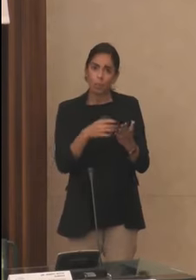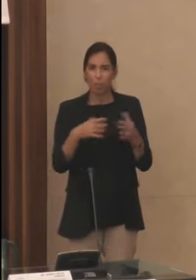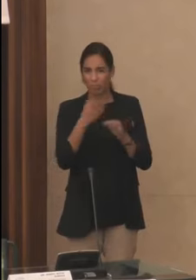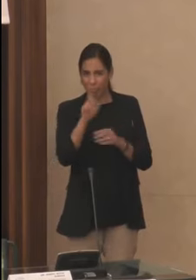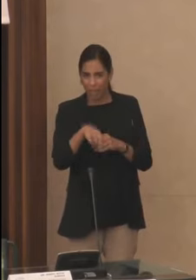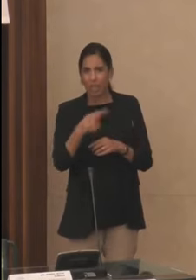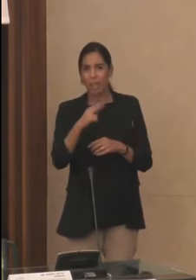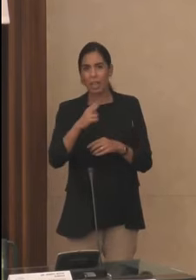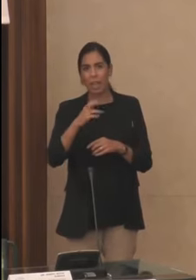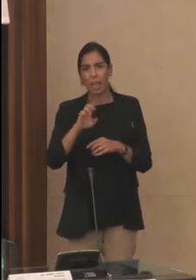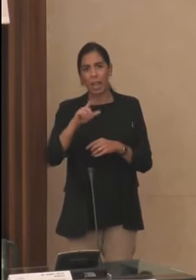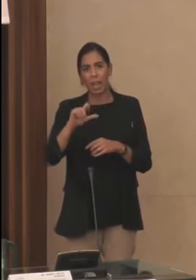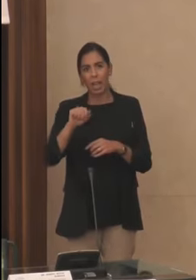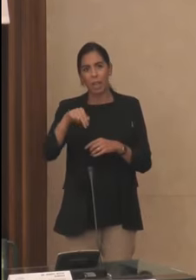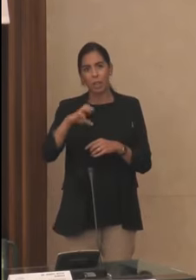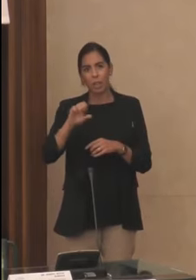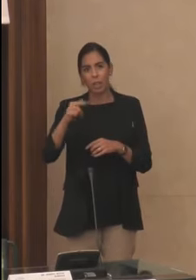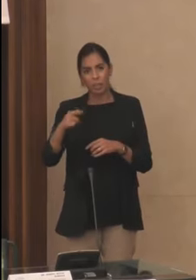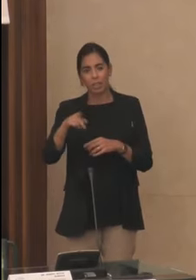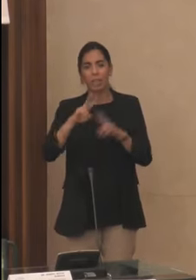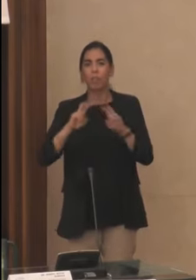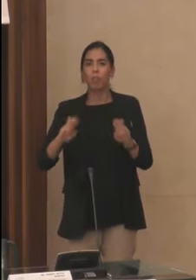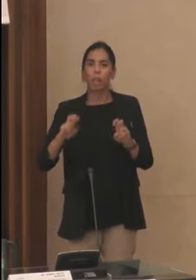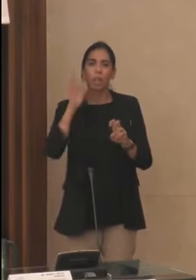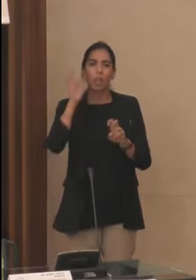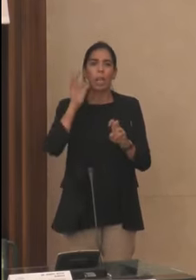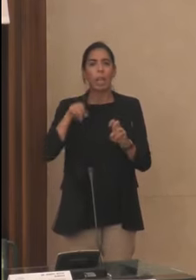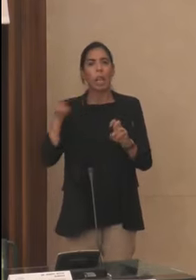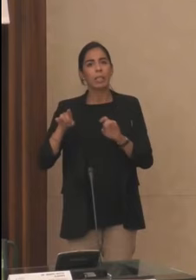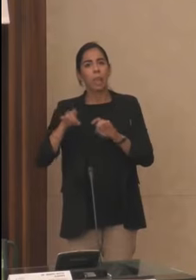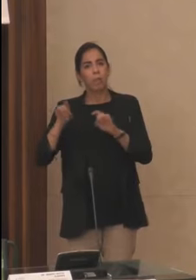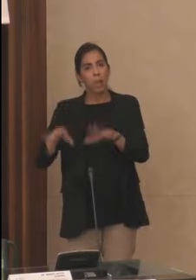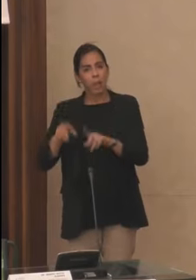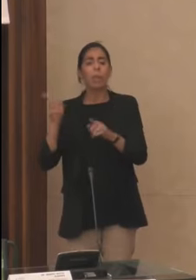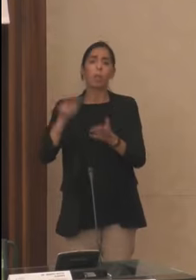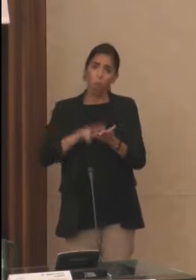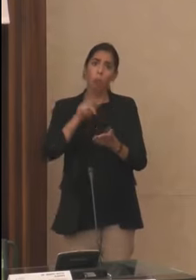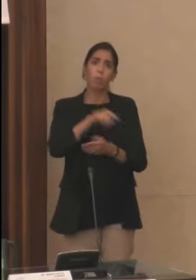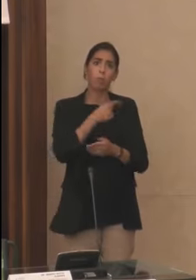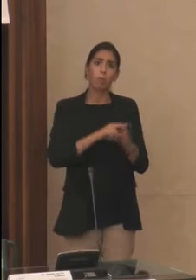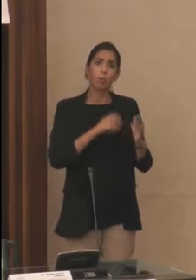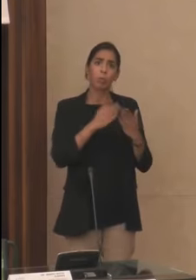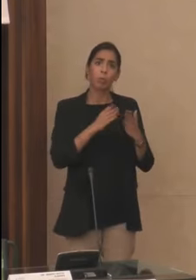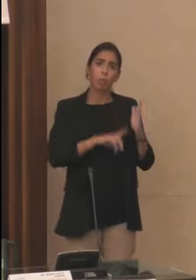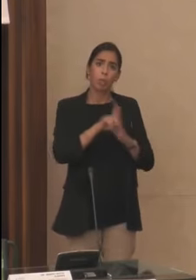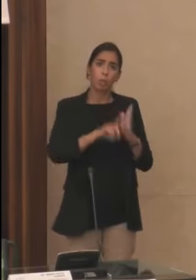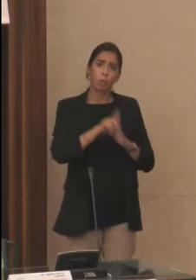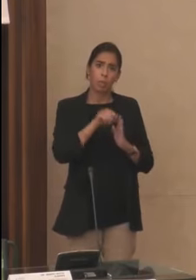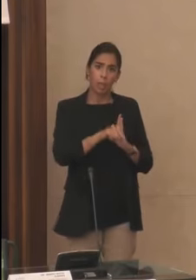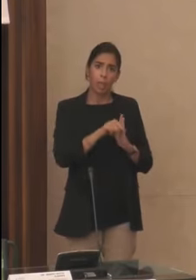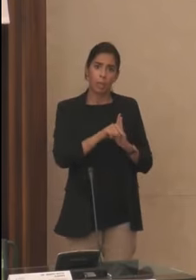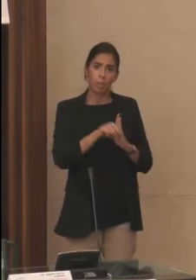ricercatori inglesi e australiani, conferma i risultati di questo studio con un approccio precoce basato su